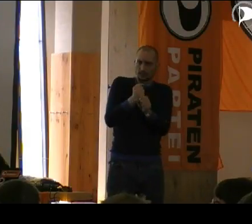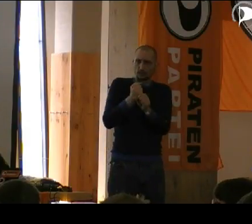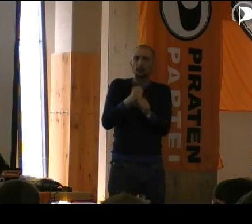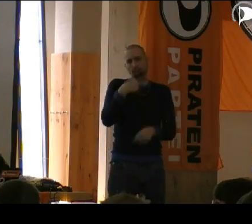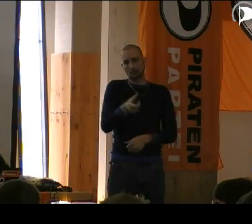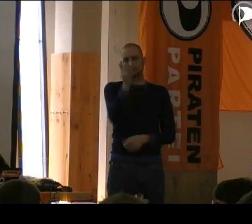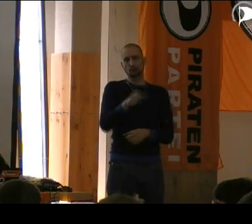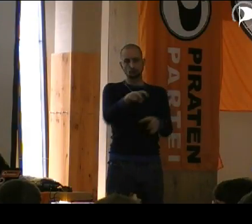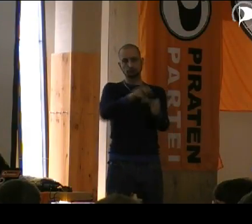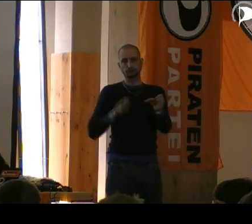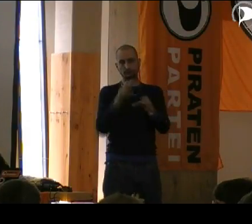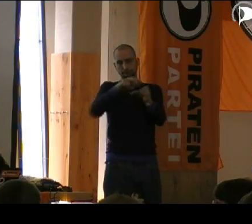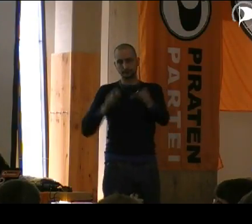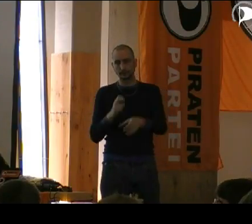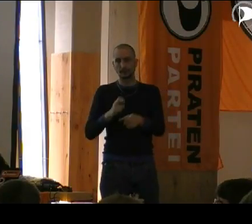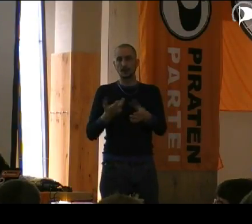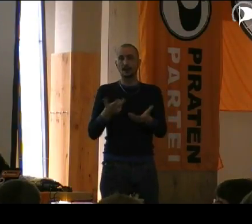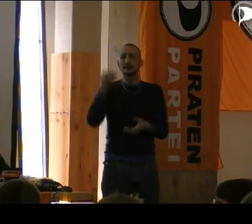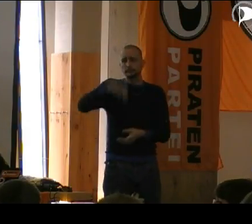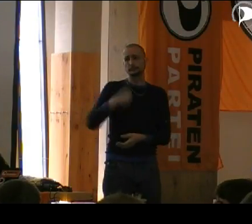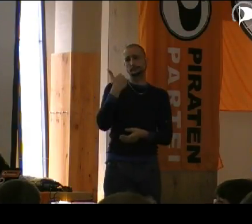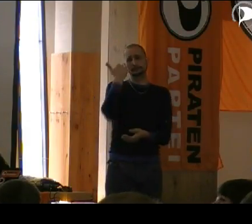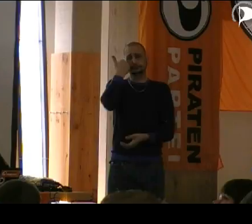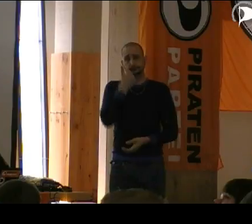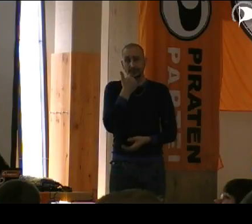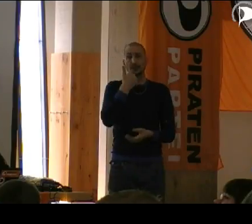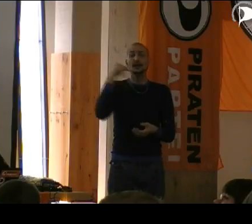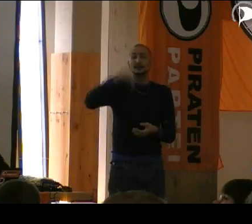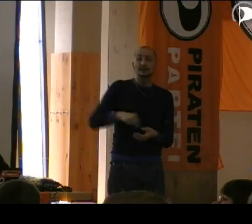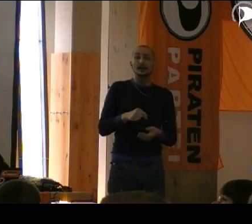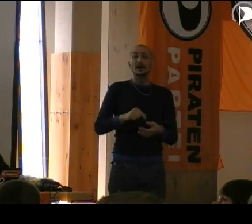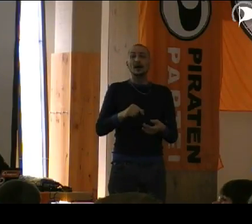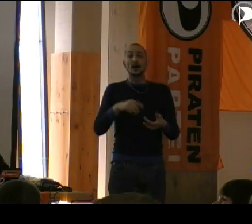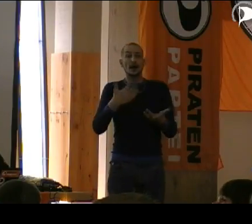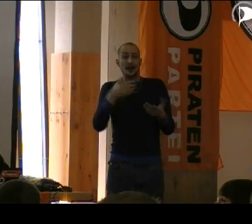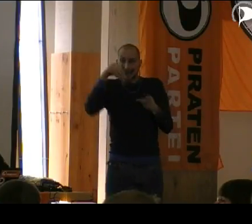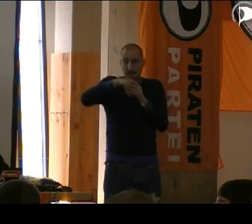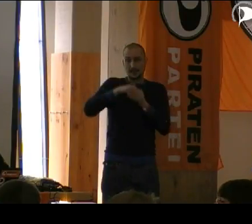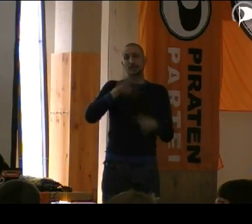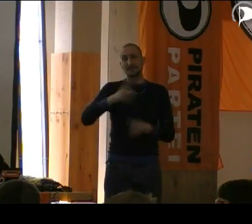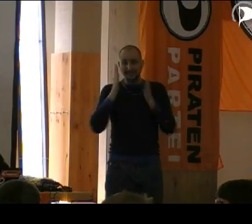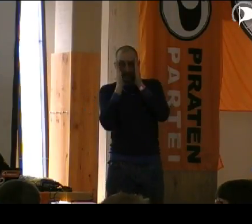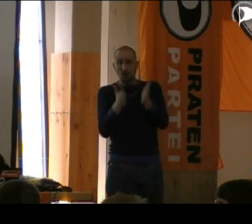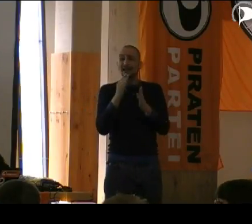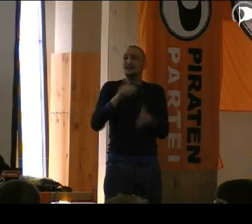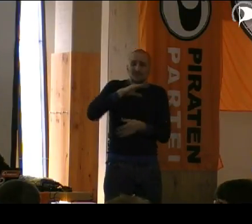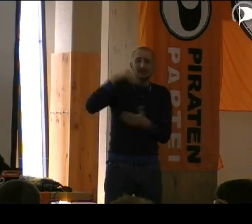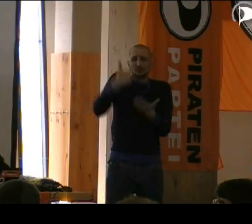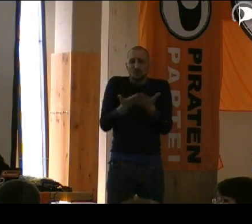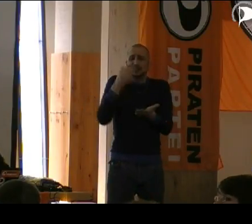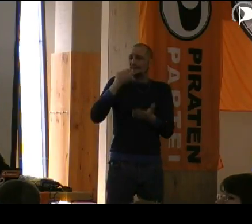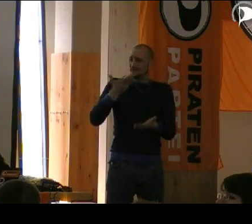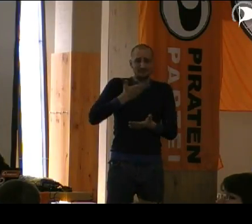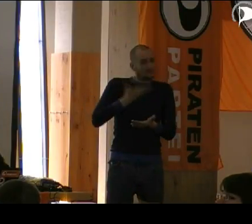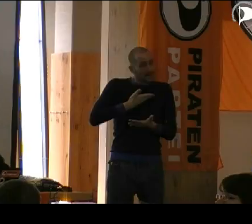auf es auch hier die bitte geld sind anzeichen vermisst frauen meistens deshalb weil man nicht abwarten möchte